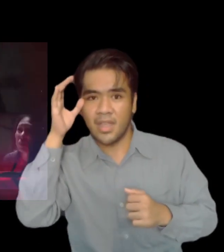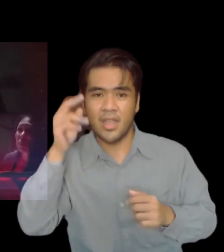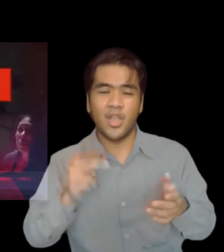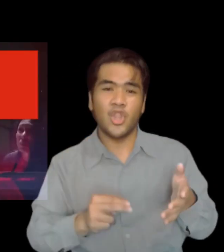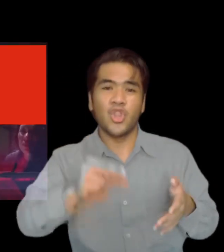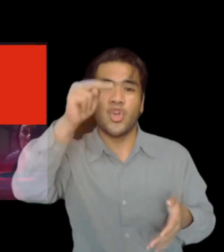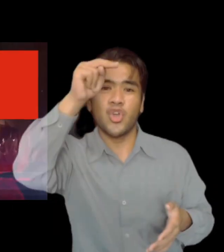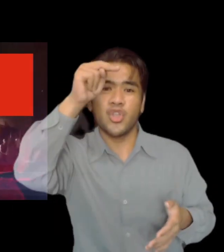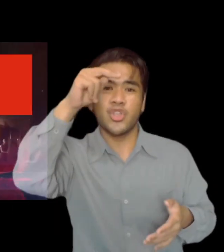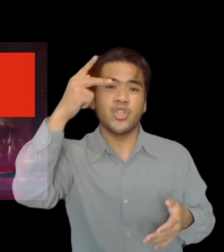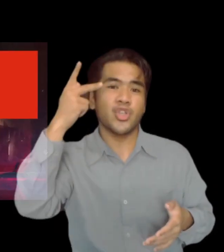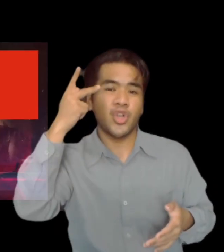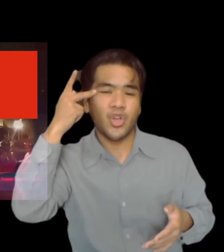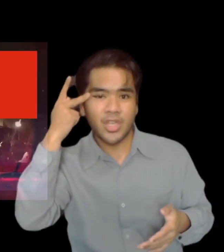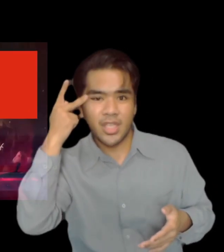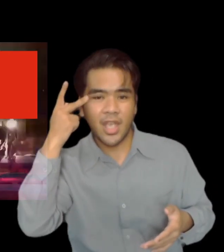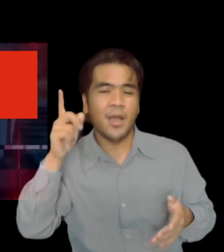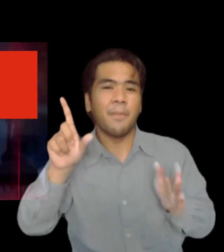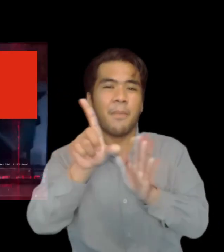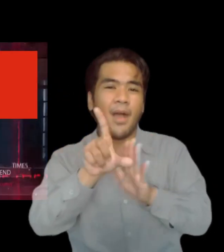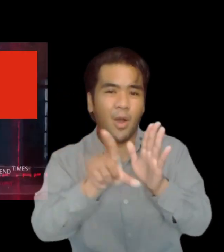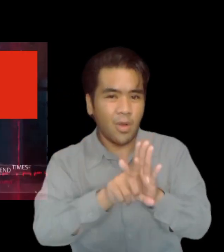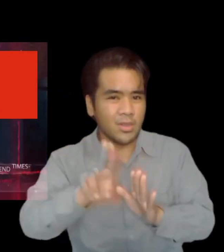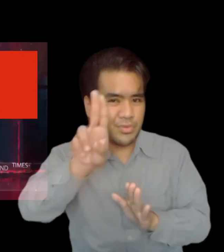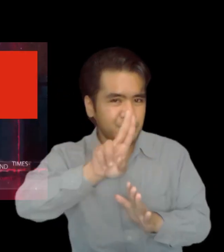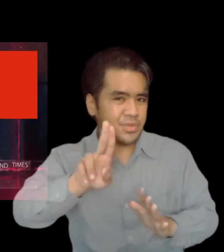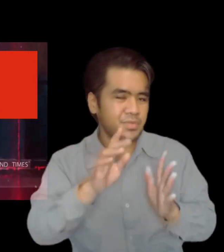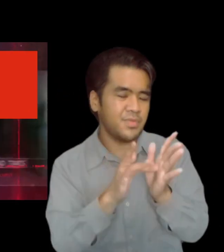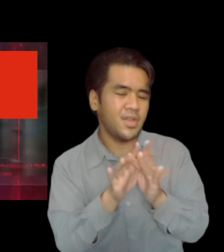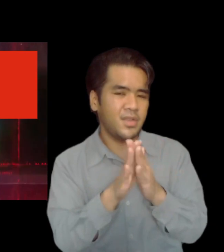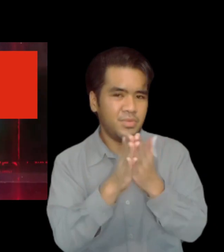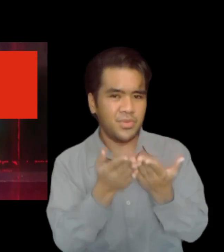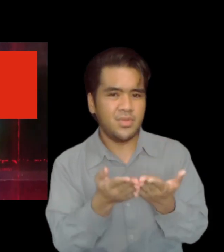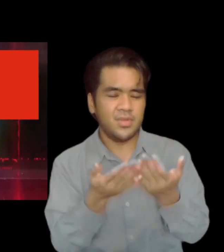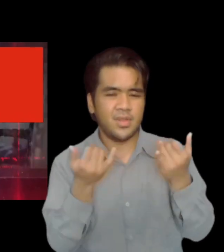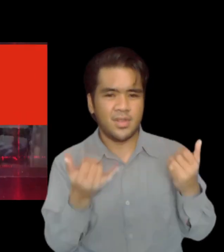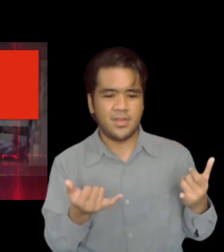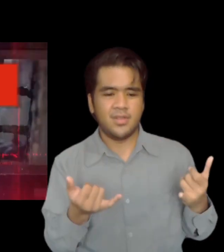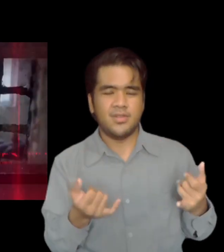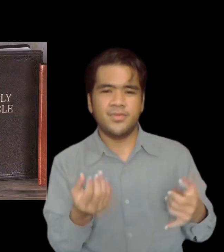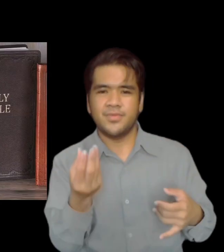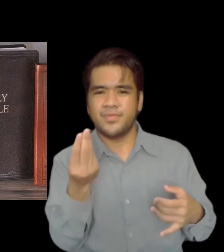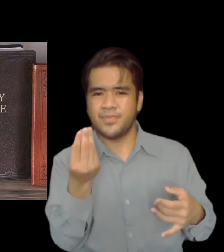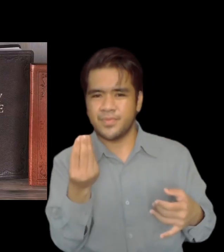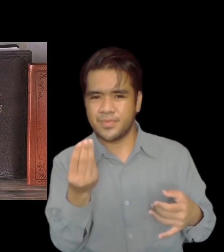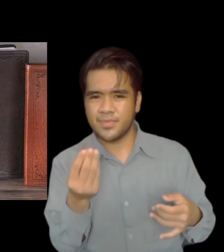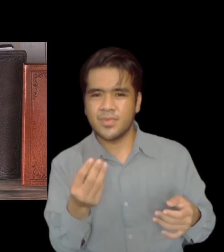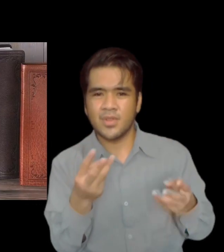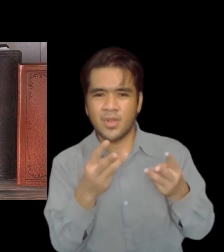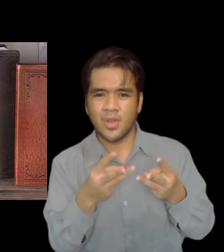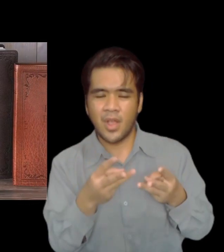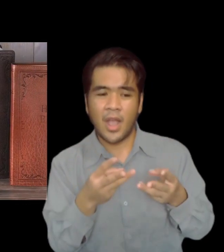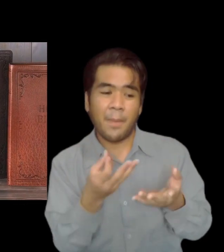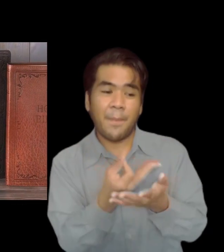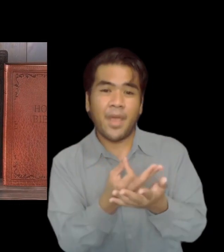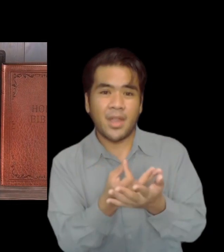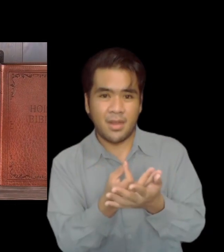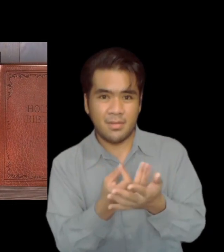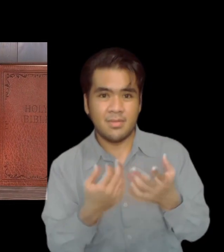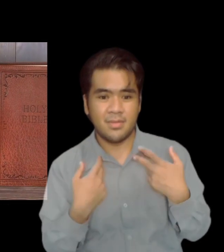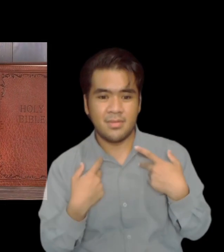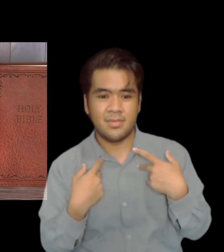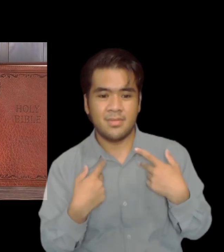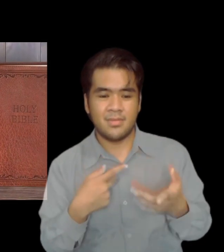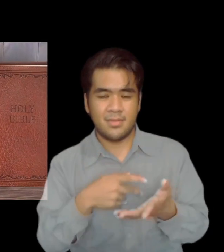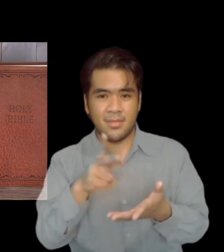North Korea at China na ipinapapatay ang lahat ng taong mahuli na nagmamay-ari ng Biblia. Mga kapatid, sa kaunting